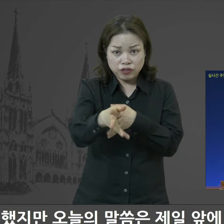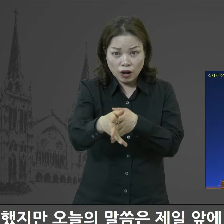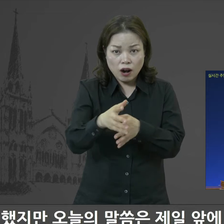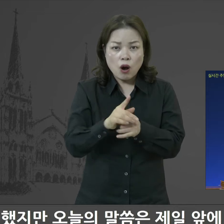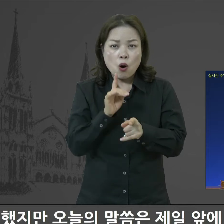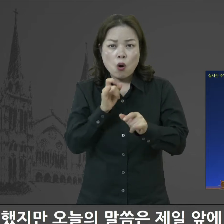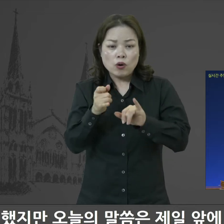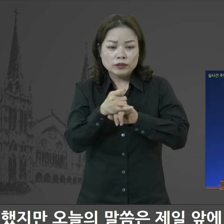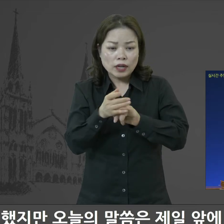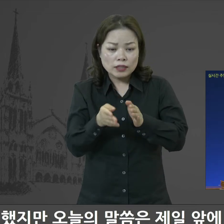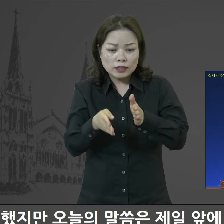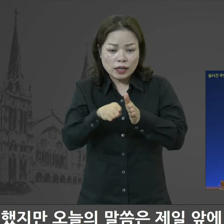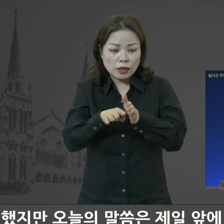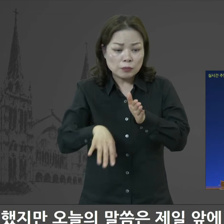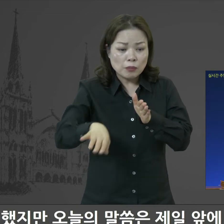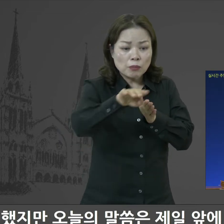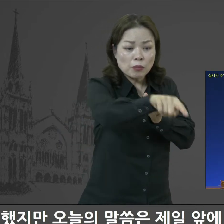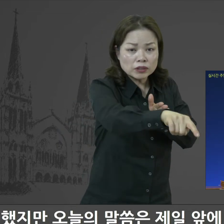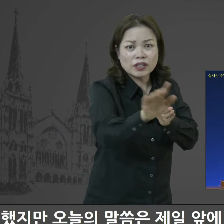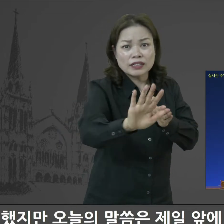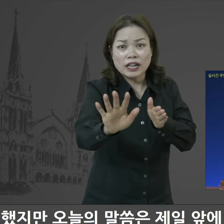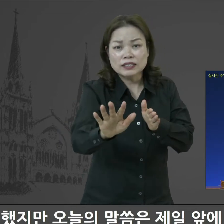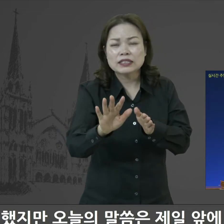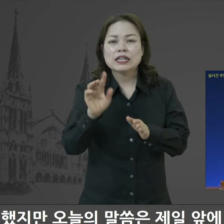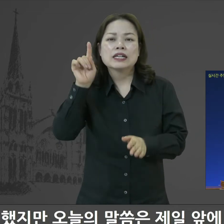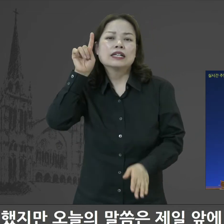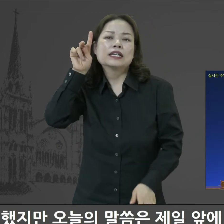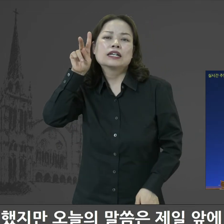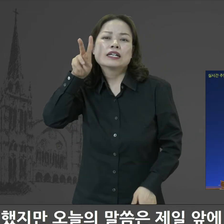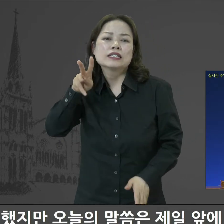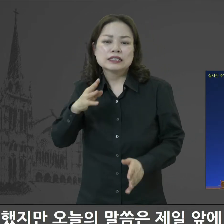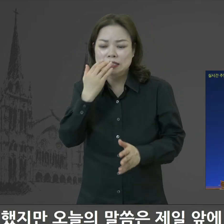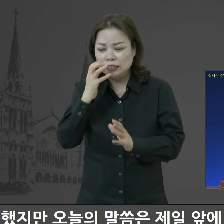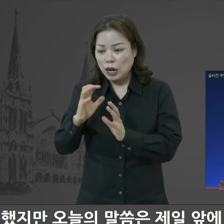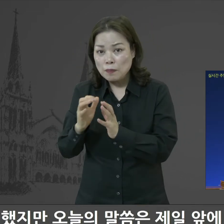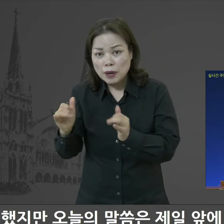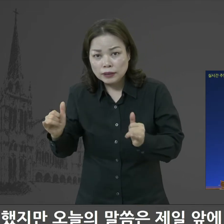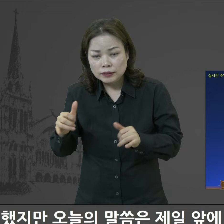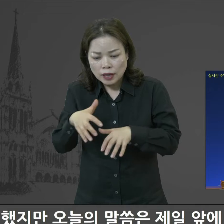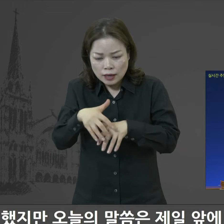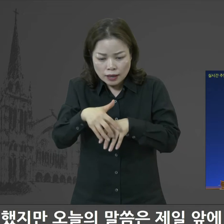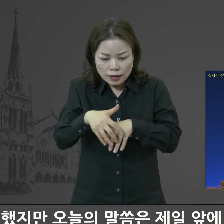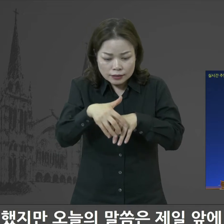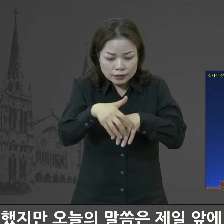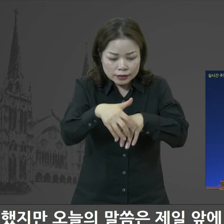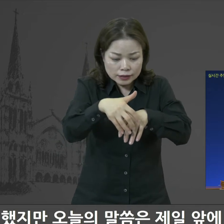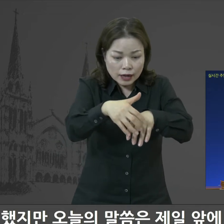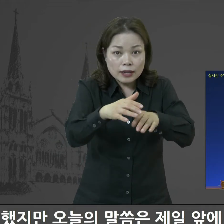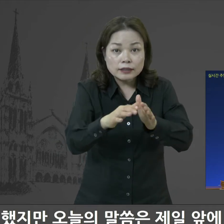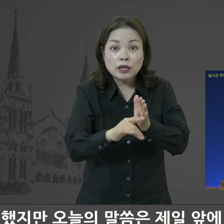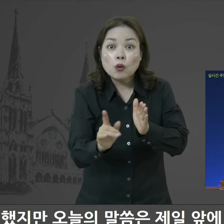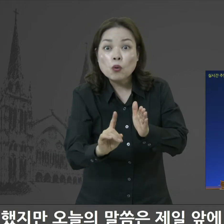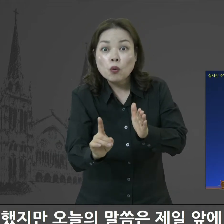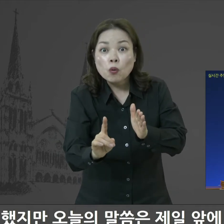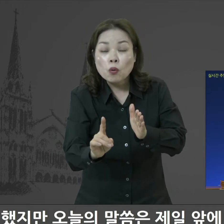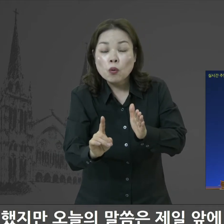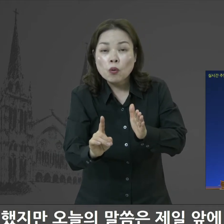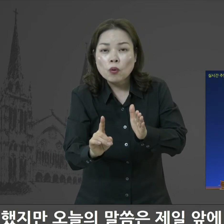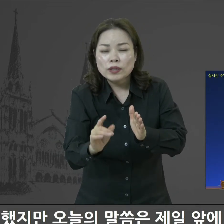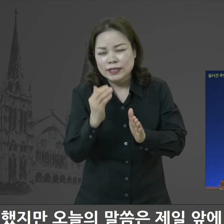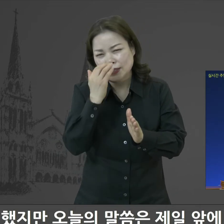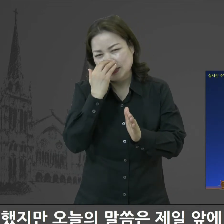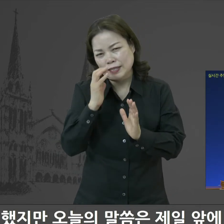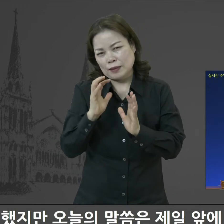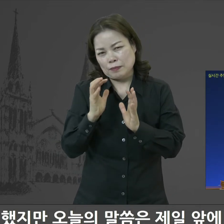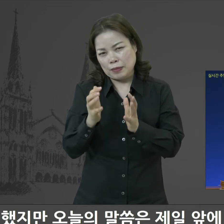먼저 가서 그 길을 간 것이 아니라 그 3일길 동안 이스라엘 백성들이 행진할 때에 어디 있었다? 바로